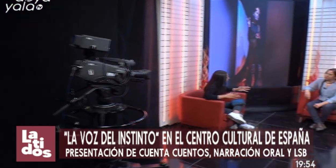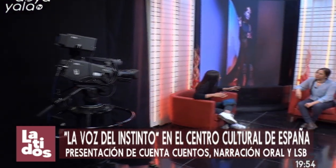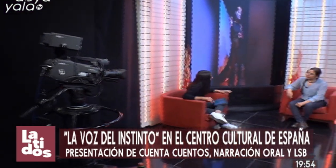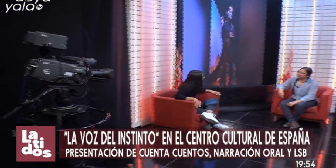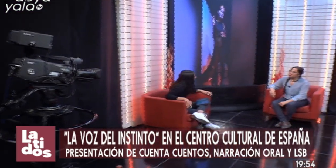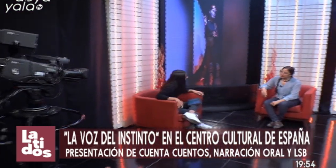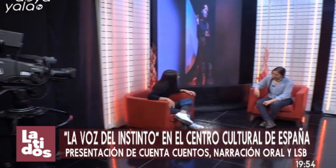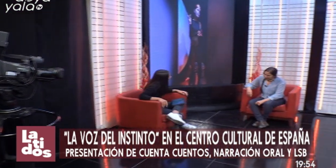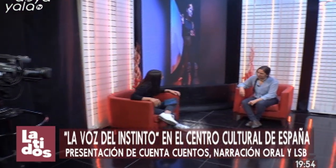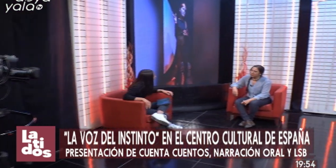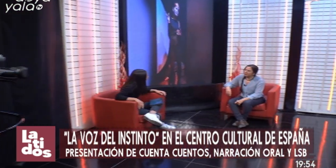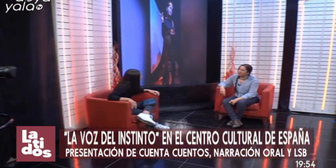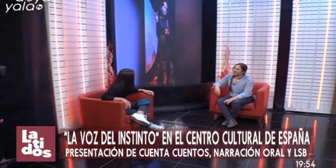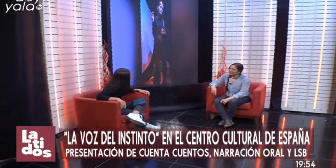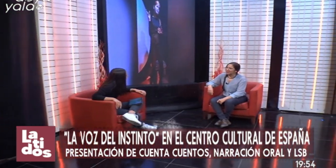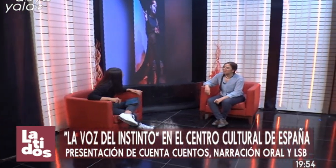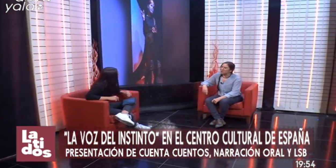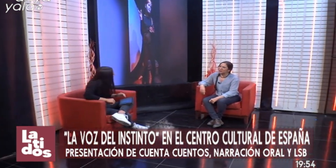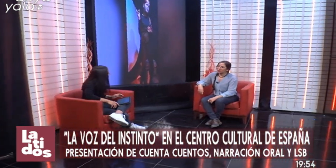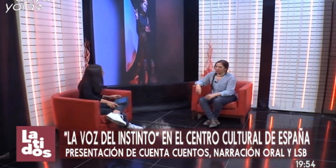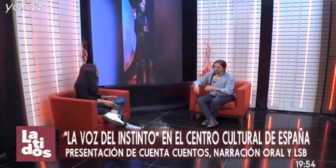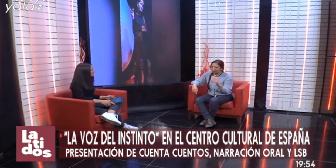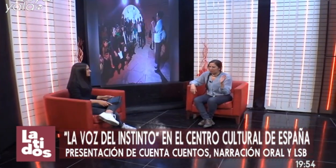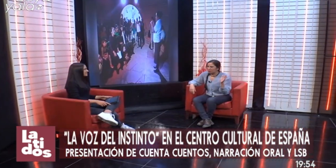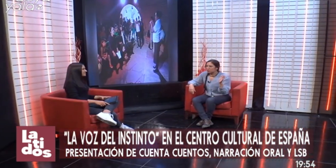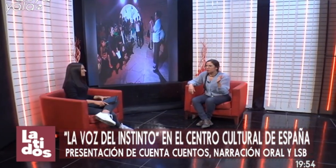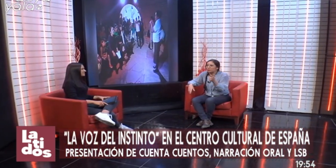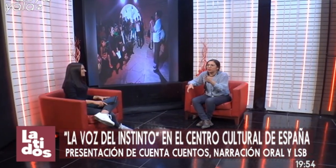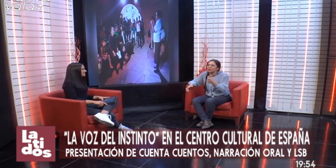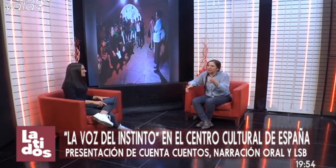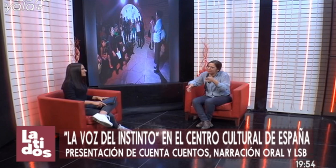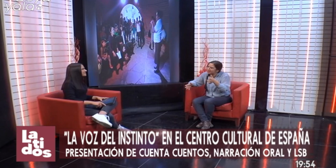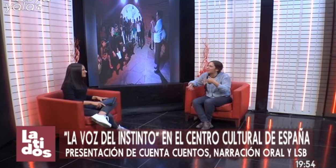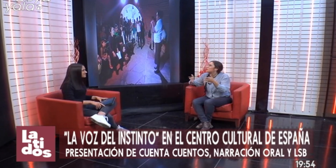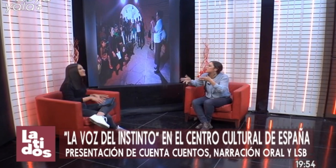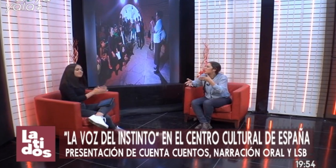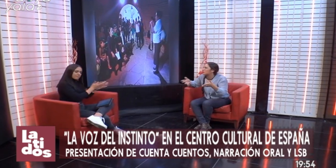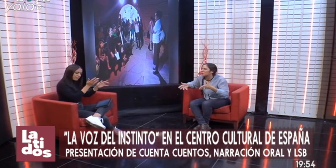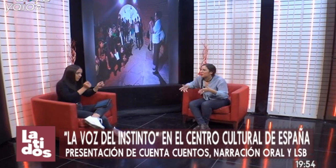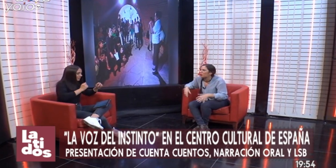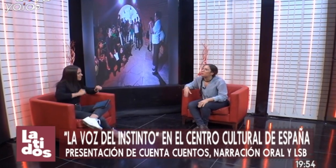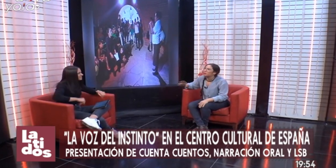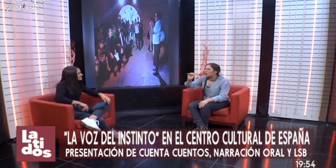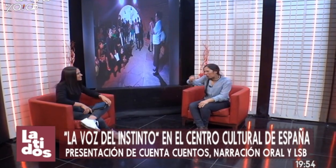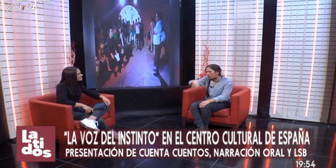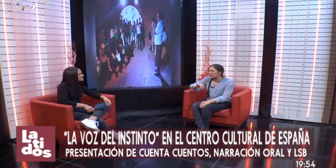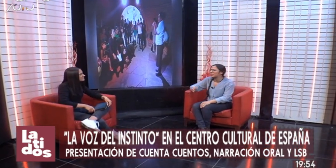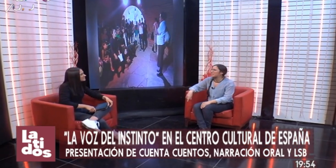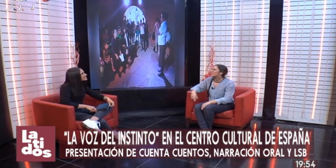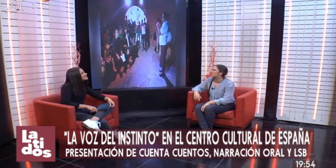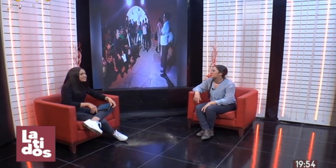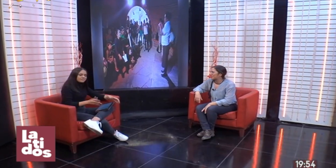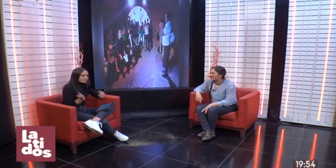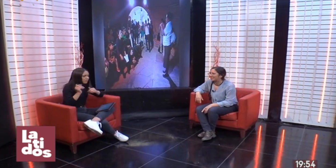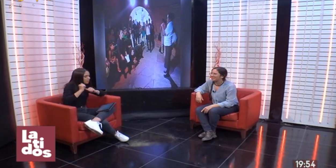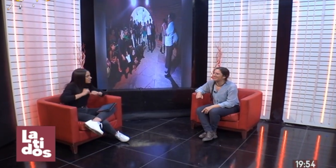en los dos lenguajes también. Ok, perfecto. Vamos primero en castellano y después lo hacemos en... Primero lo hago en lengua de señas y después en castellano. Como gustes. Ok.